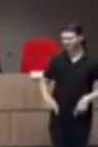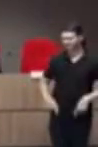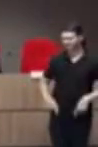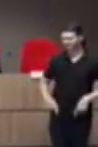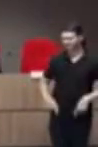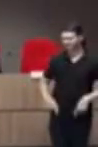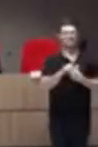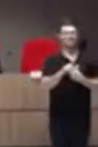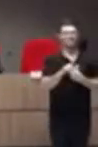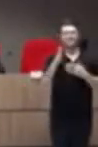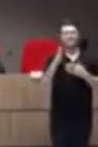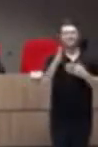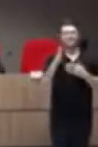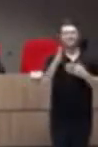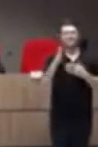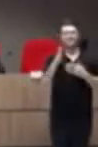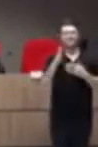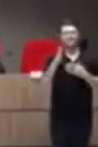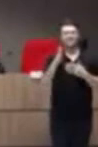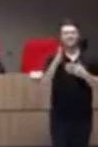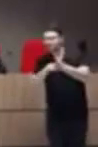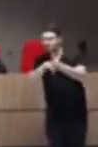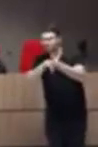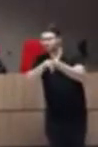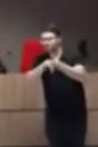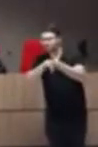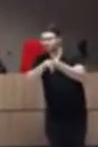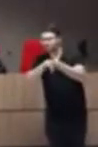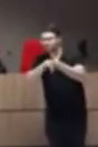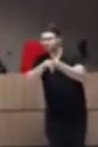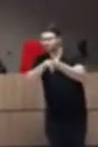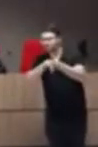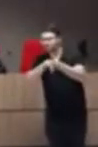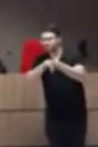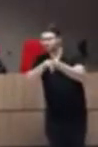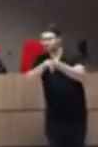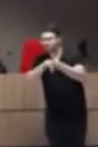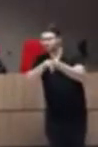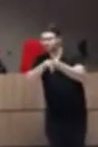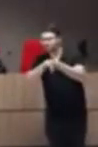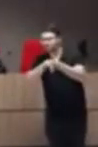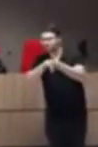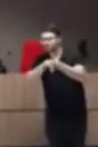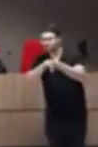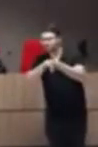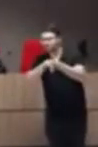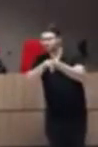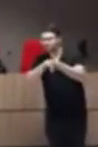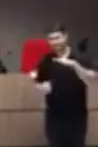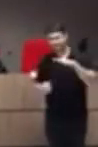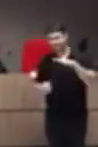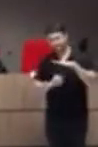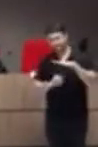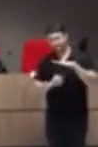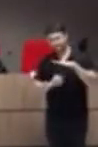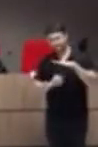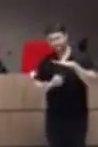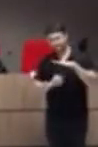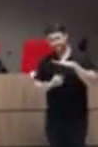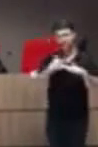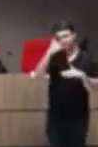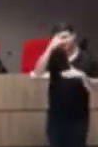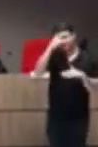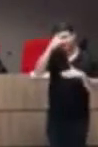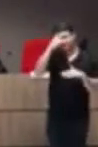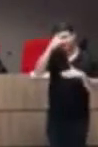essas instituições, que aí é um outro ponto importante, nós configuramos como instituições de privação de liberdade. Esse é